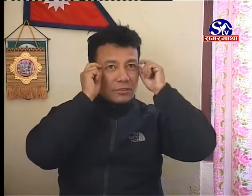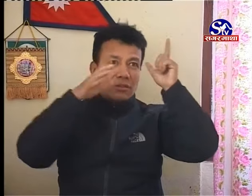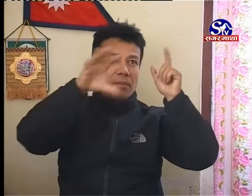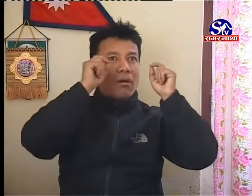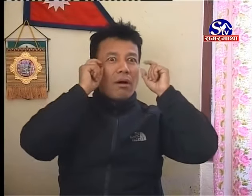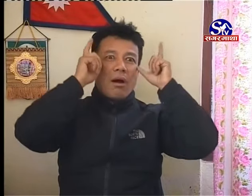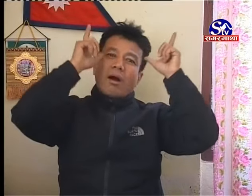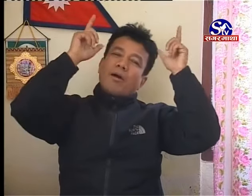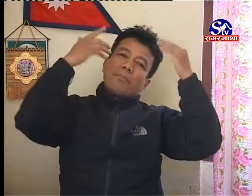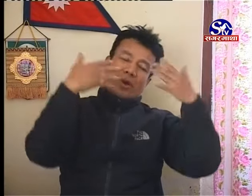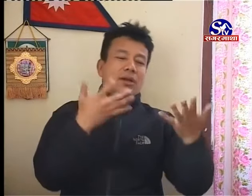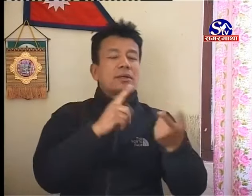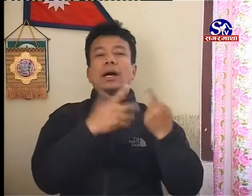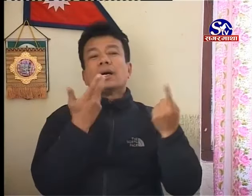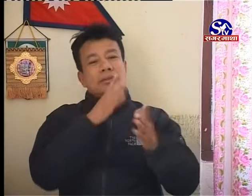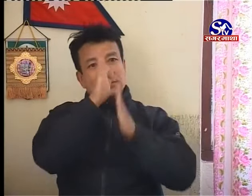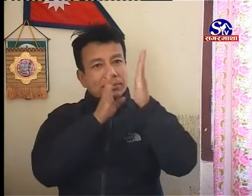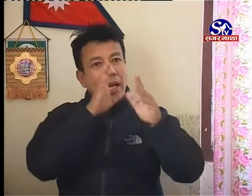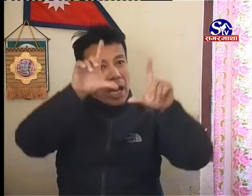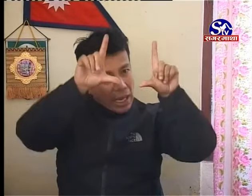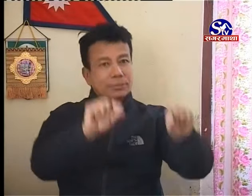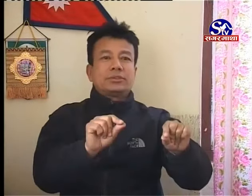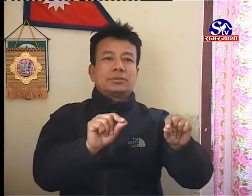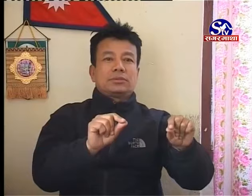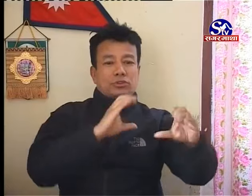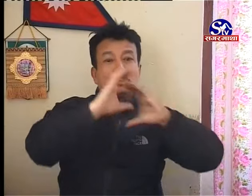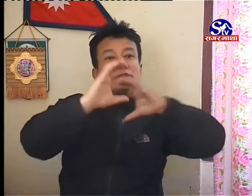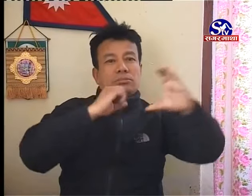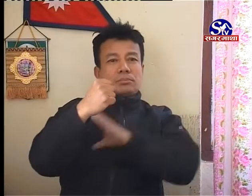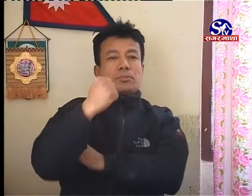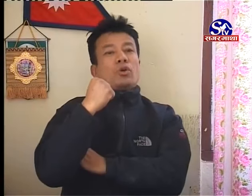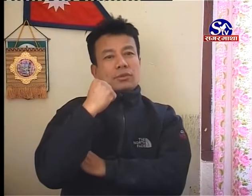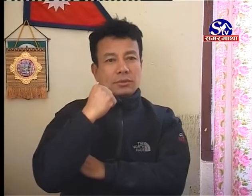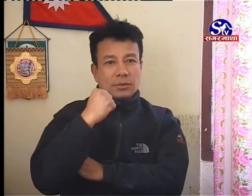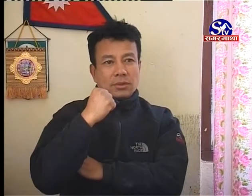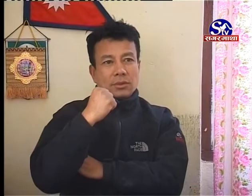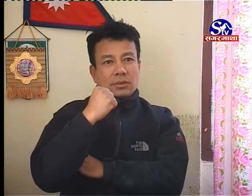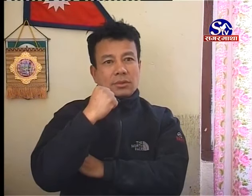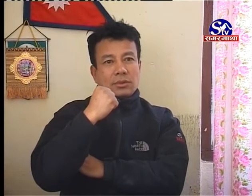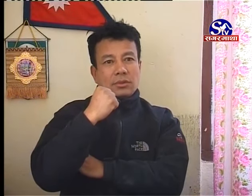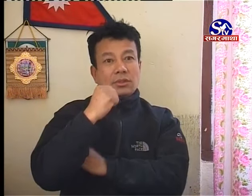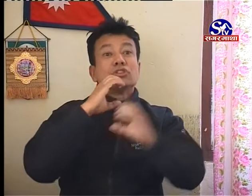चाहिँ साङ्केतिक प्रयोग गर्नुपर्छ भनेर हामीले सबै ठाउँमा जनचेतना कार्यक्रम पनि गऱ्यौँ, सञ्चार बढी बनाउनुपर्छ।